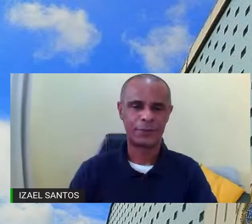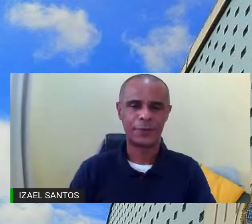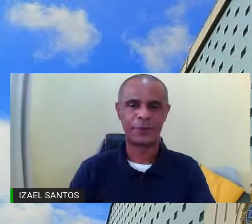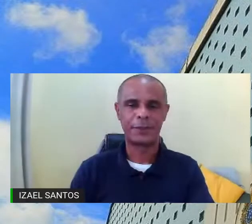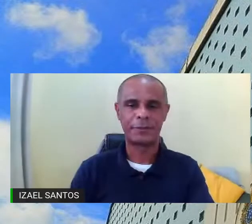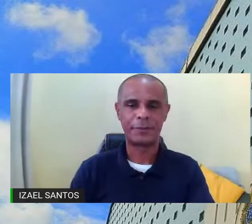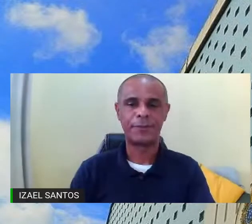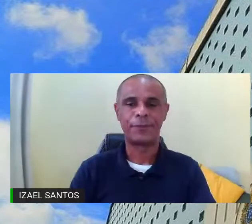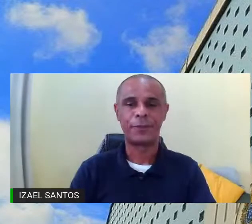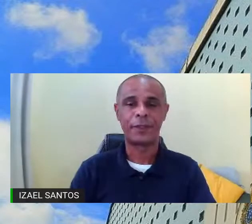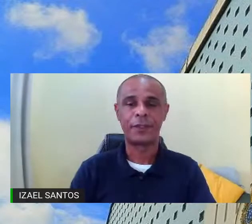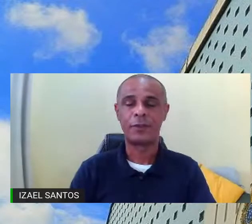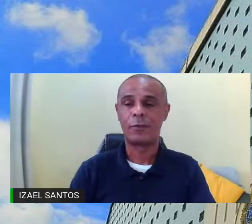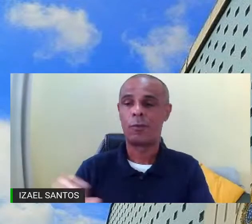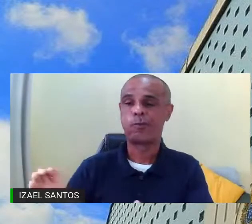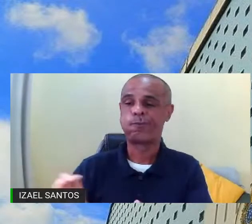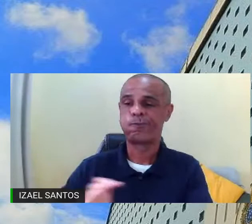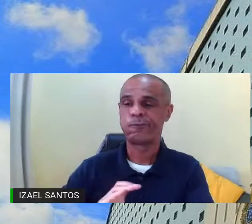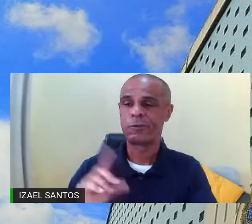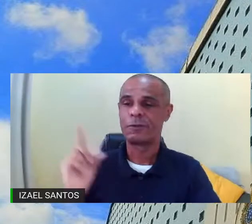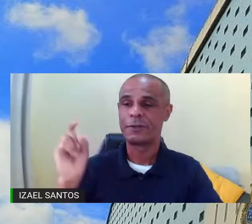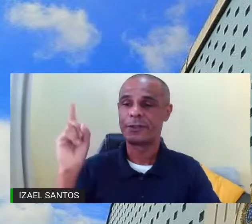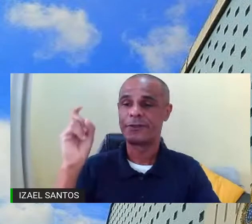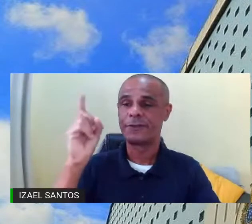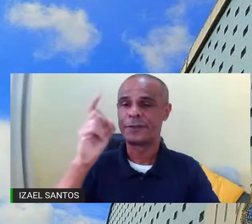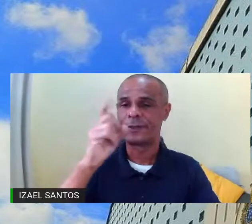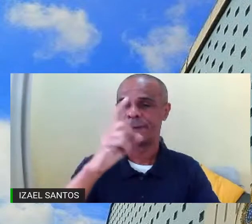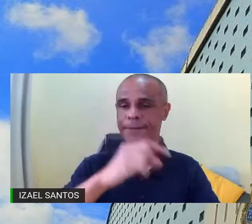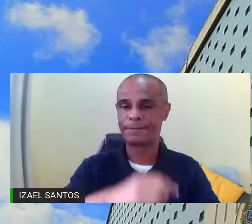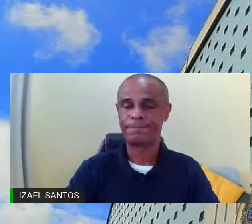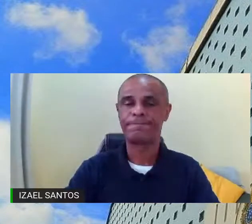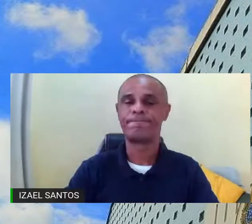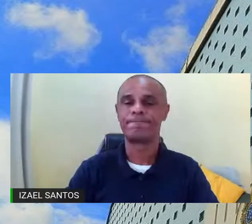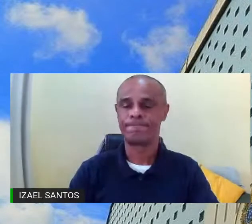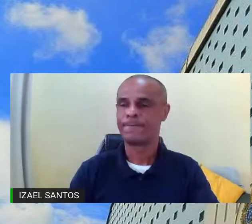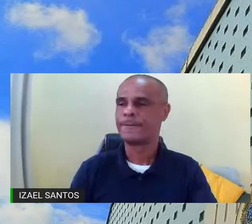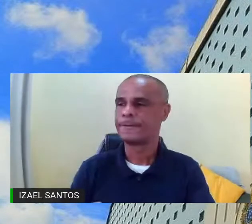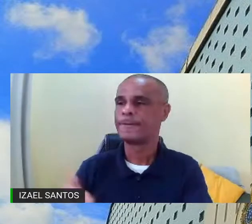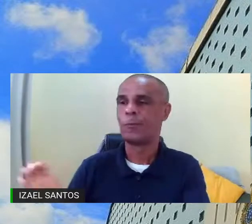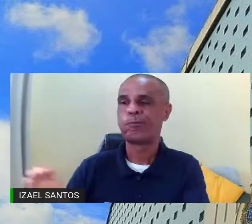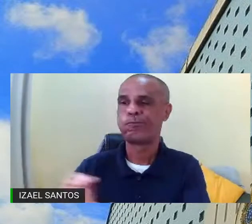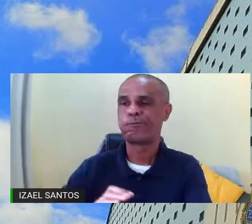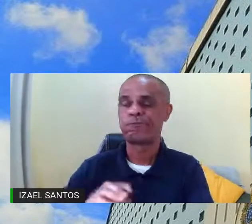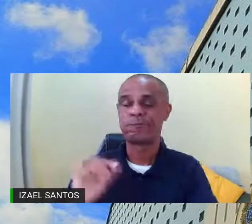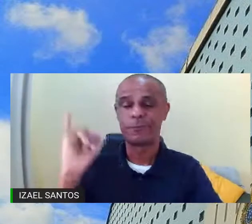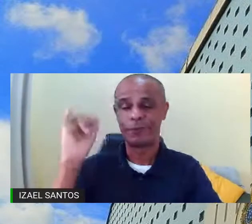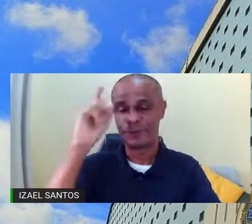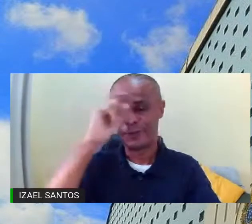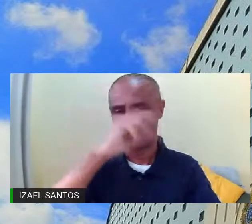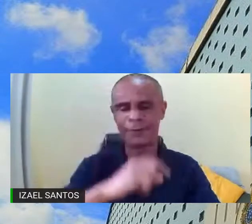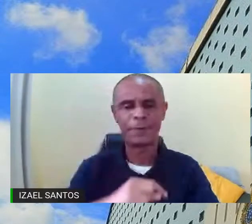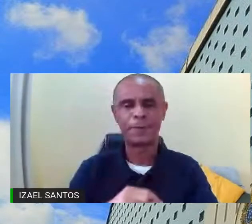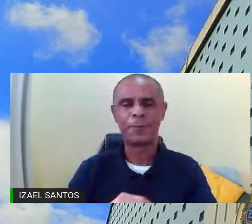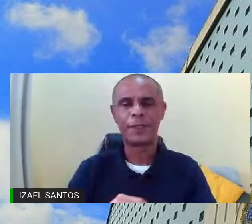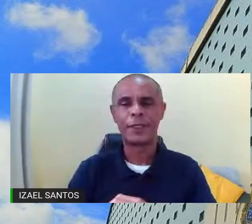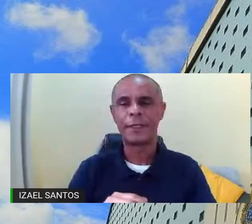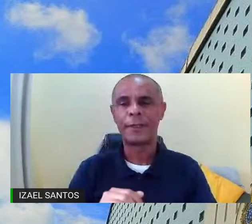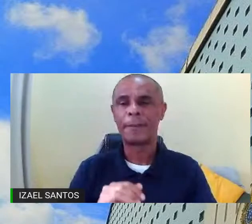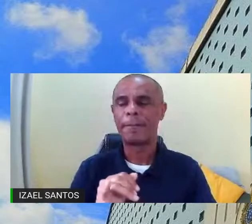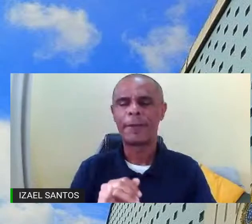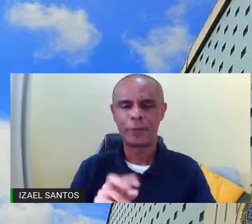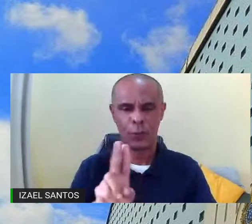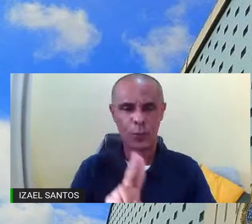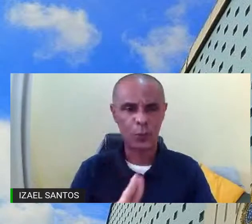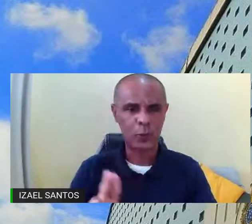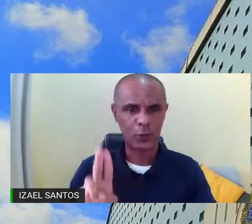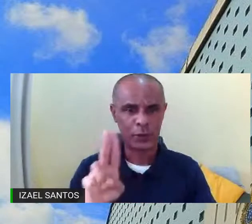dificuldade para recursos. Claro, vocês estão buscando recursos, Mas o que é que significa essa autonomia? Estão utilizando